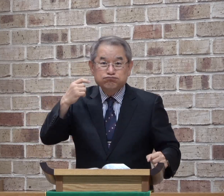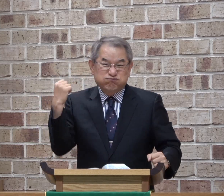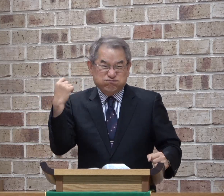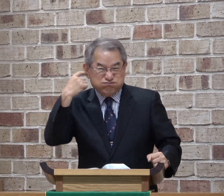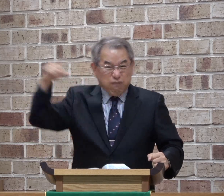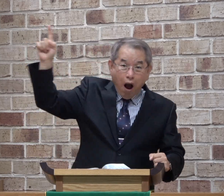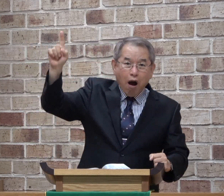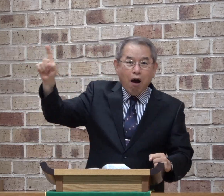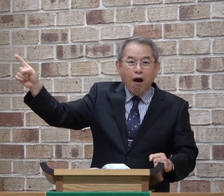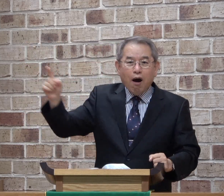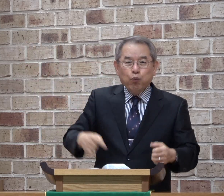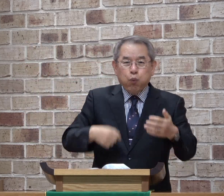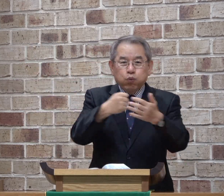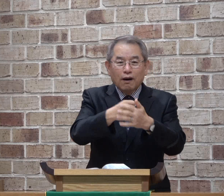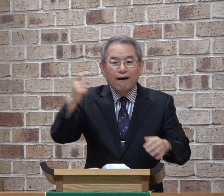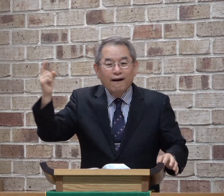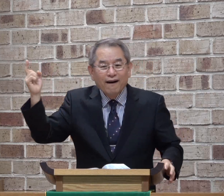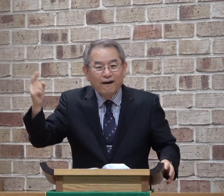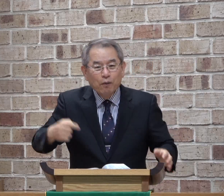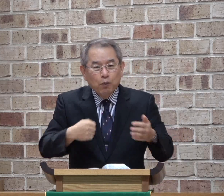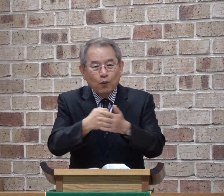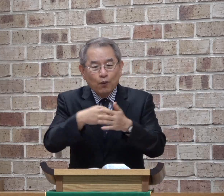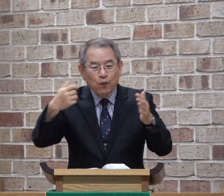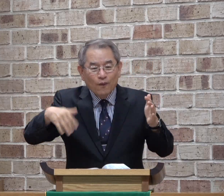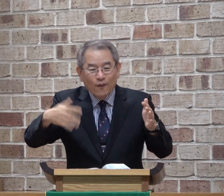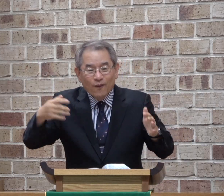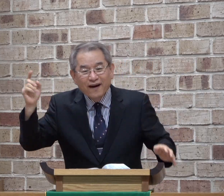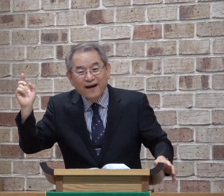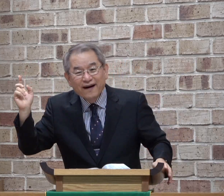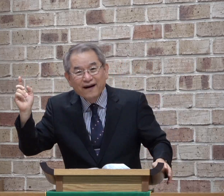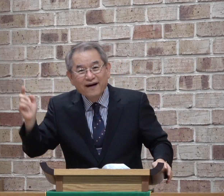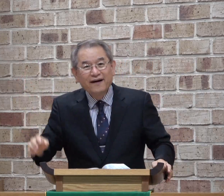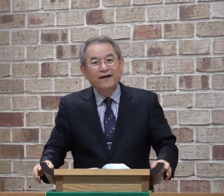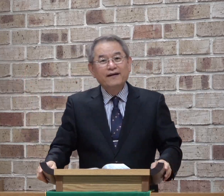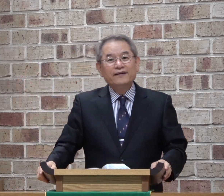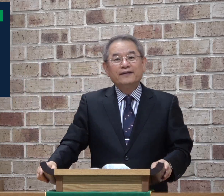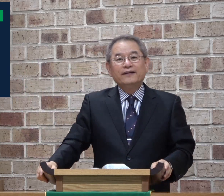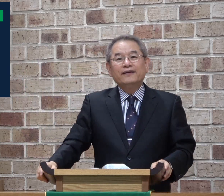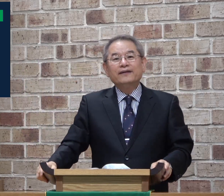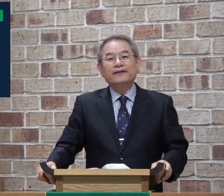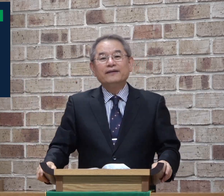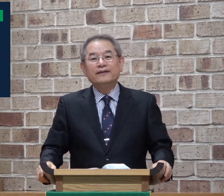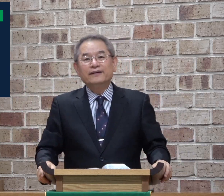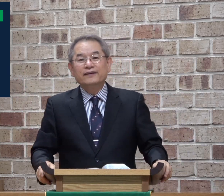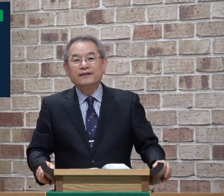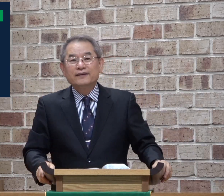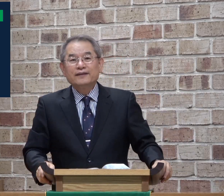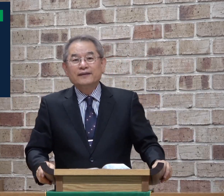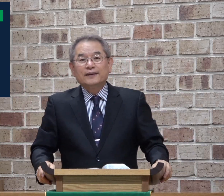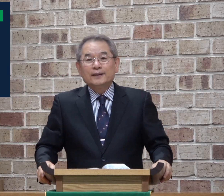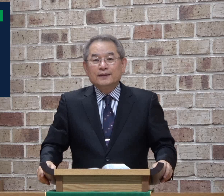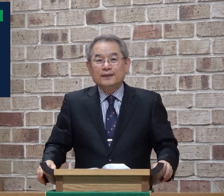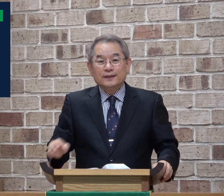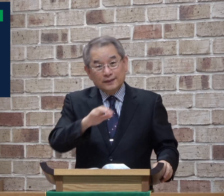않았는데 이 목사님은 담대하게 하지 말라는 부탁에도 불구하고 담대히 그 말을 했습니다.